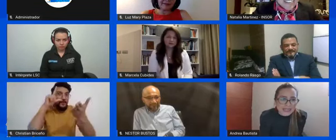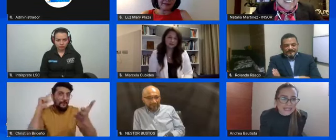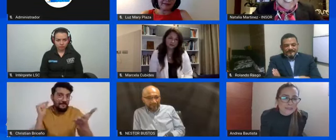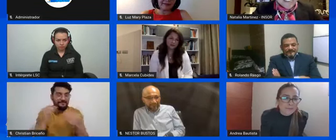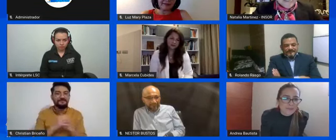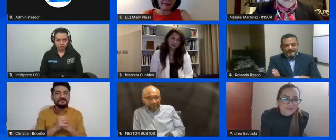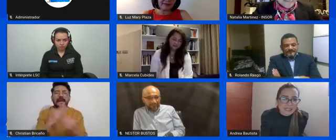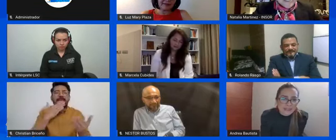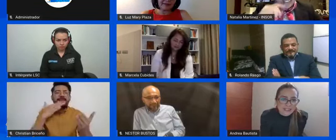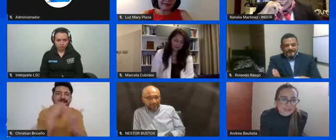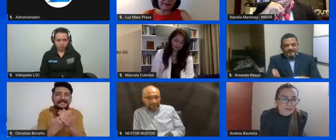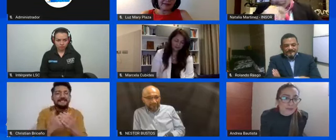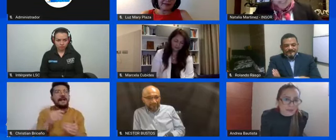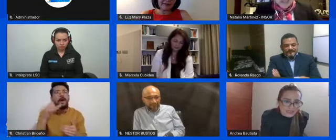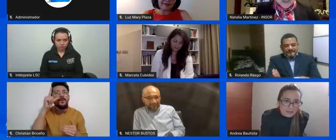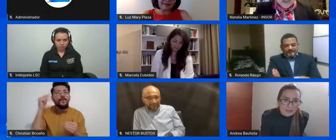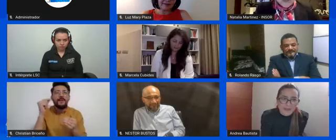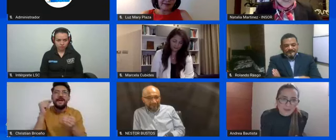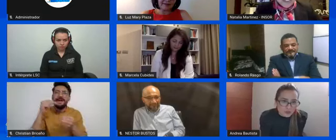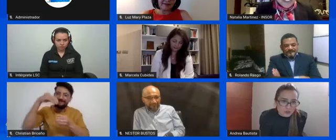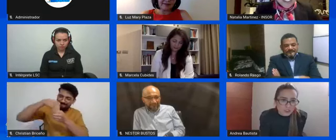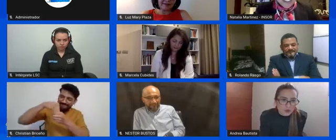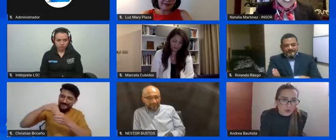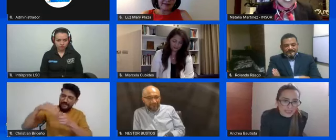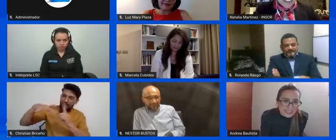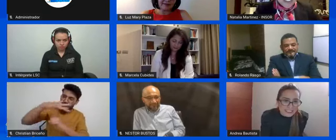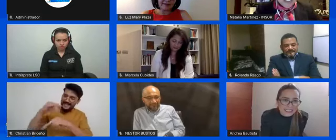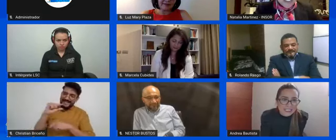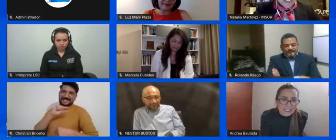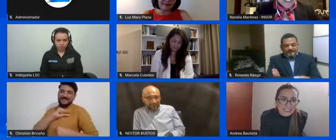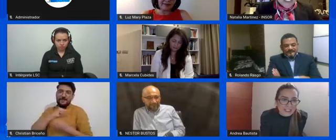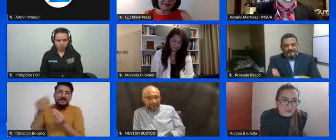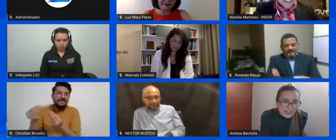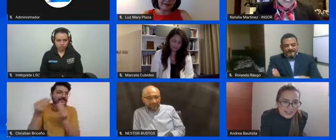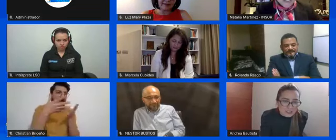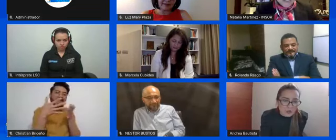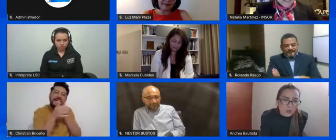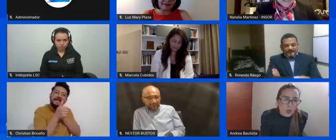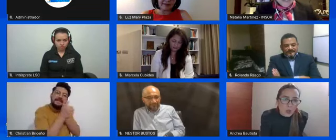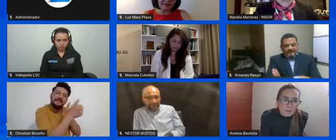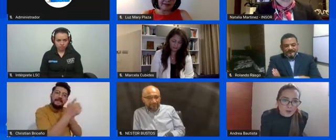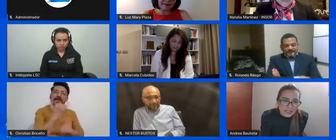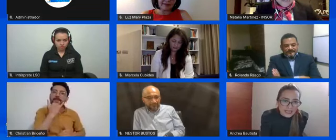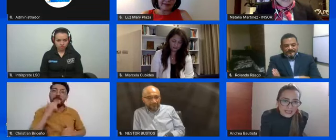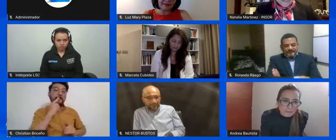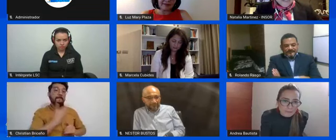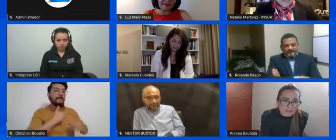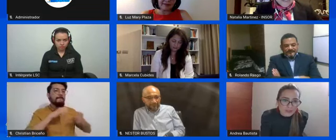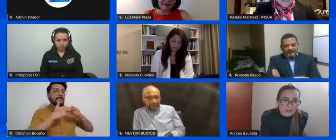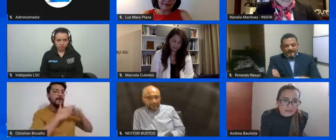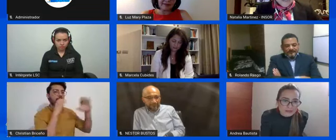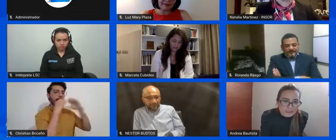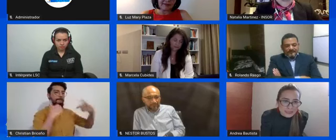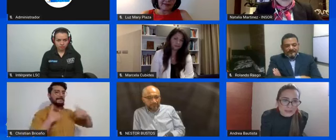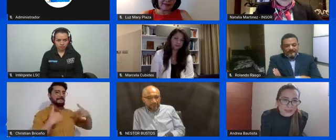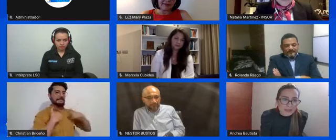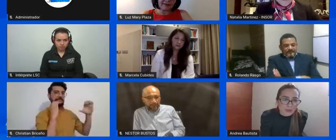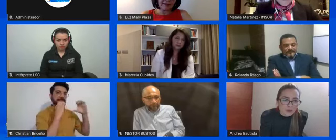obviamente todos conocían a Luz Mari, tenían, mi familia también tenía mucho contacto con ella y de